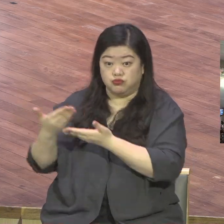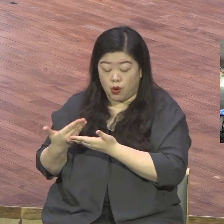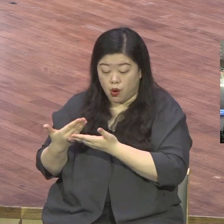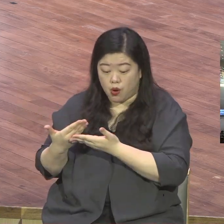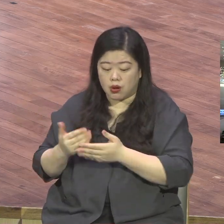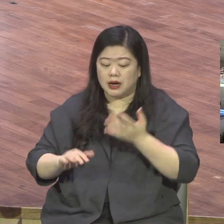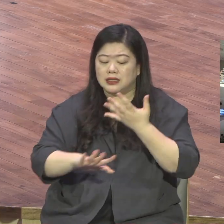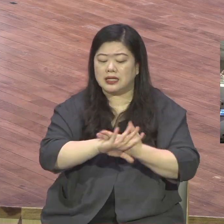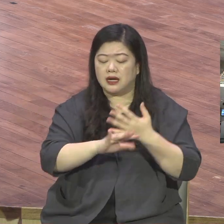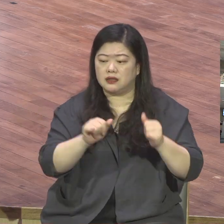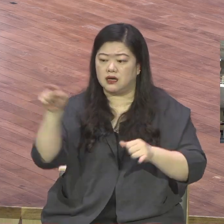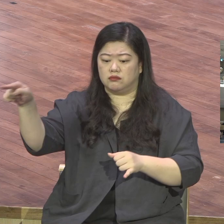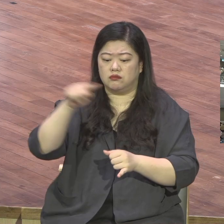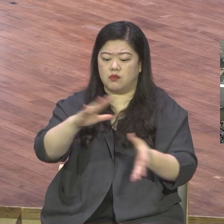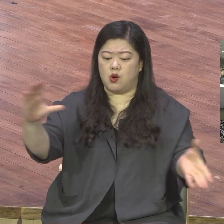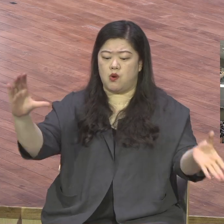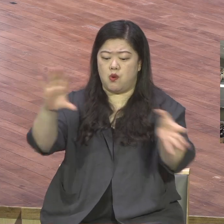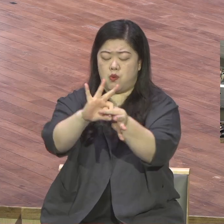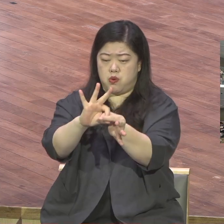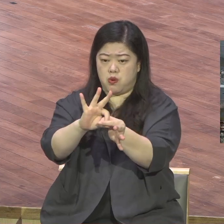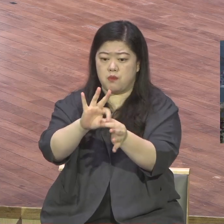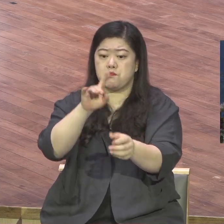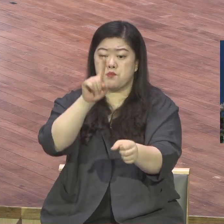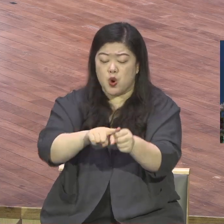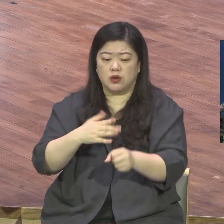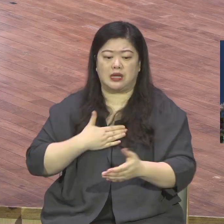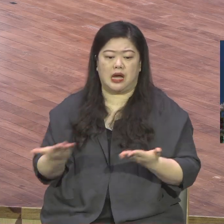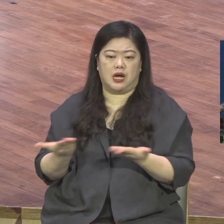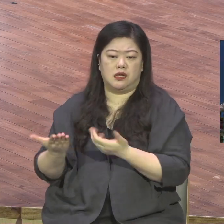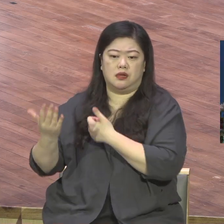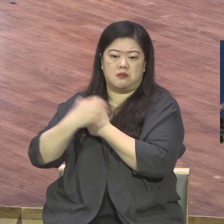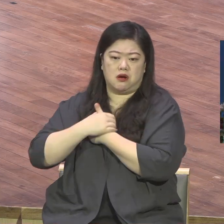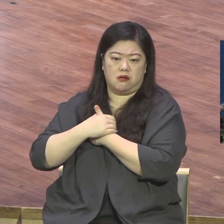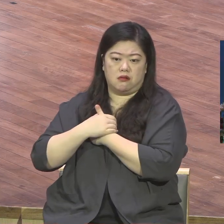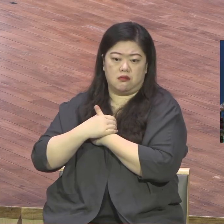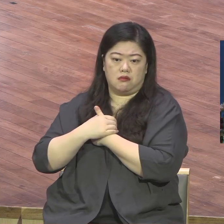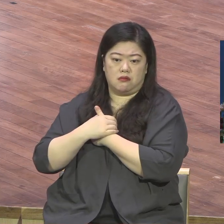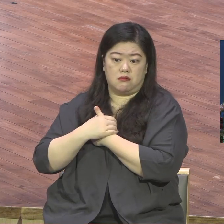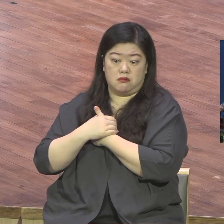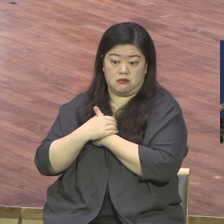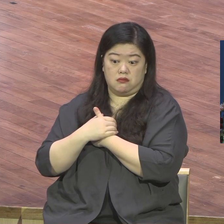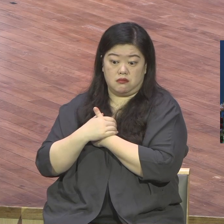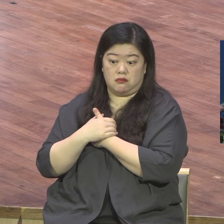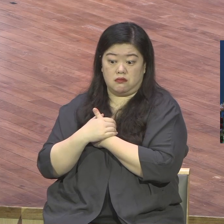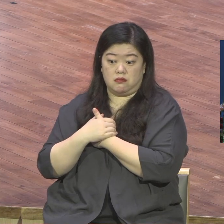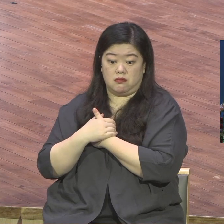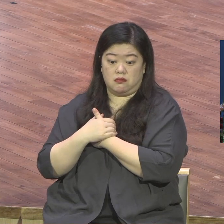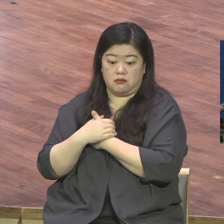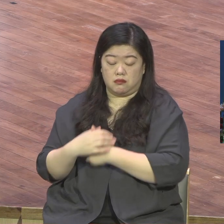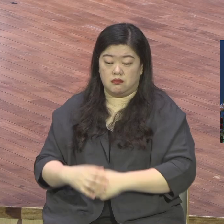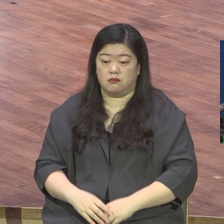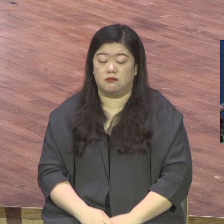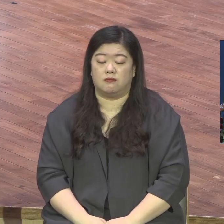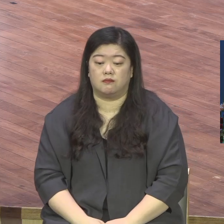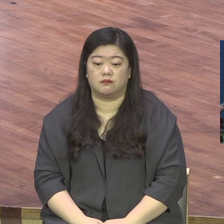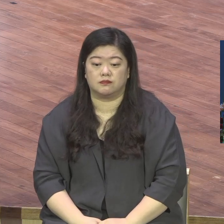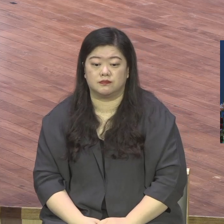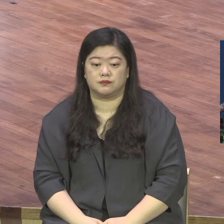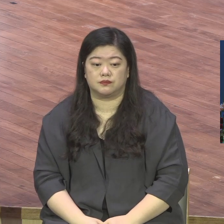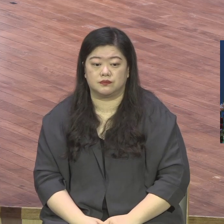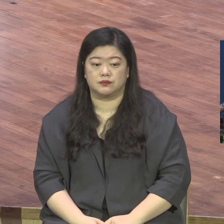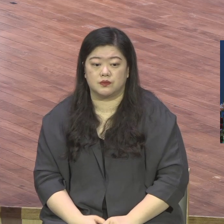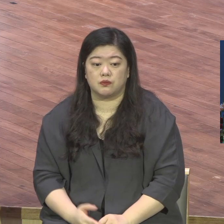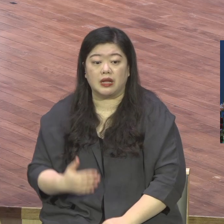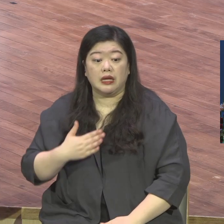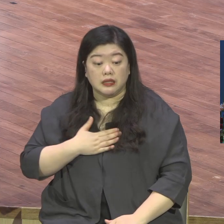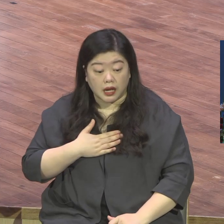직분을 주셨으니. 그러니까 우리에게, 우리는 하나님으로부터 한목하게 하는